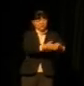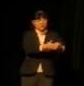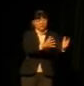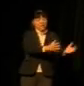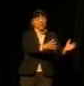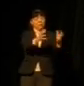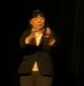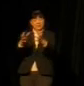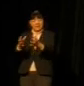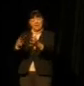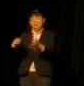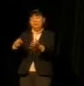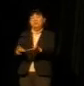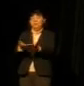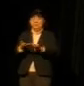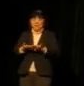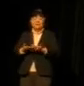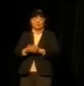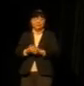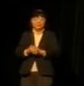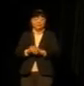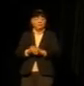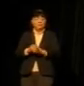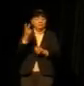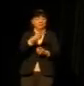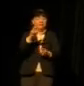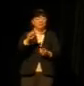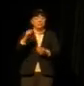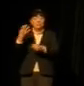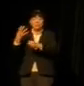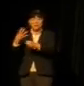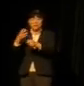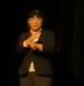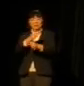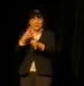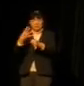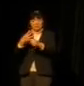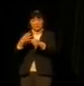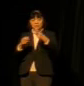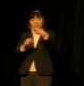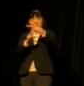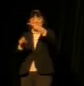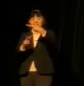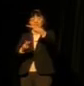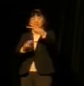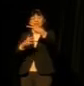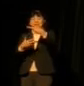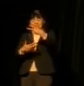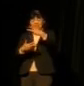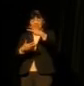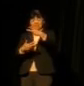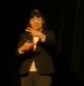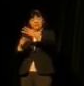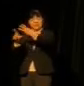ね、3学期の2012年、平成24年の2月28日ですから、2月のせいでね、で、3月